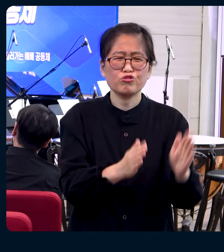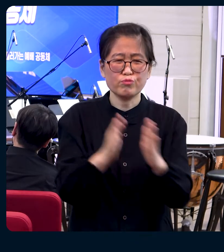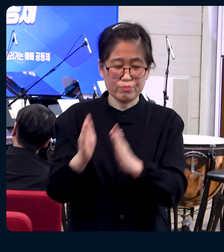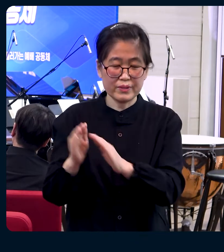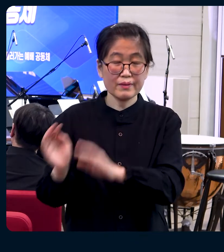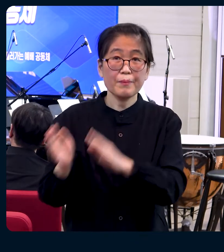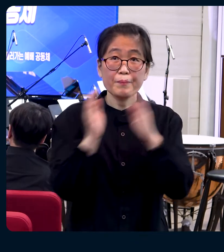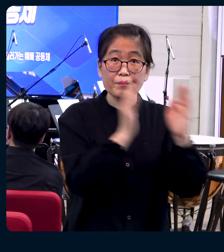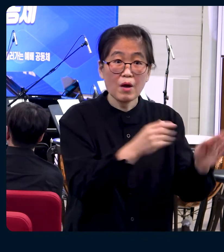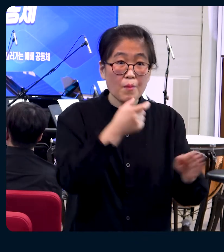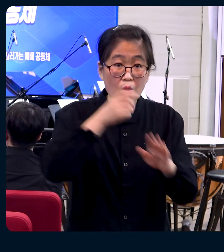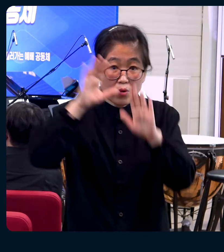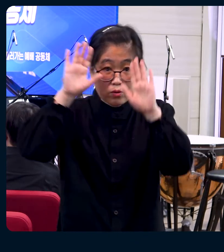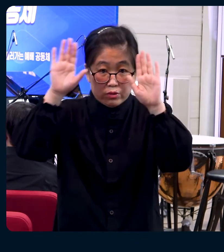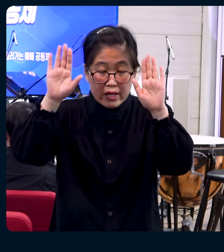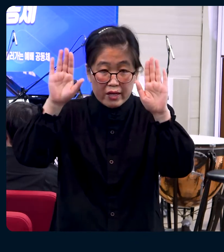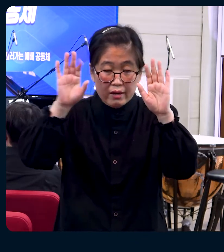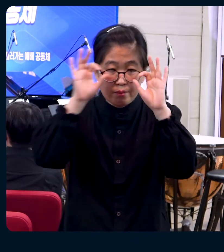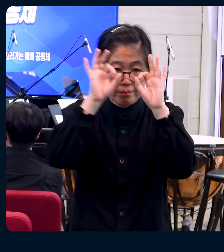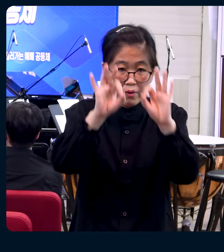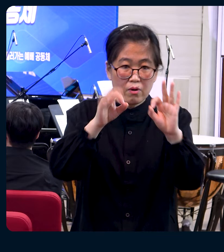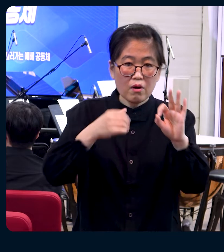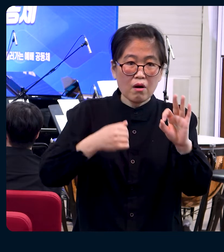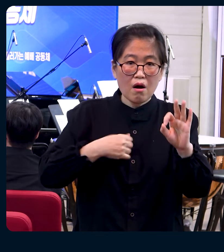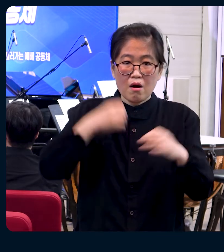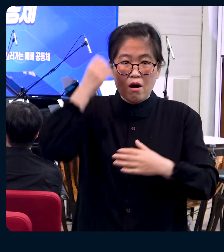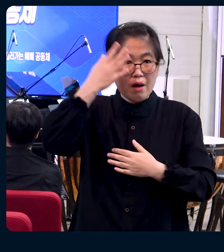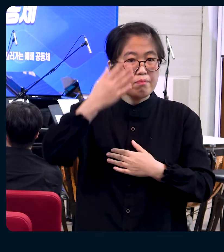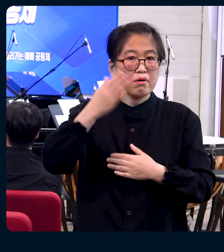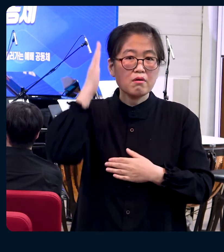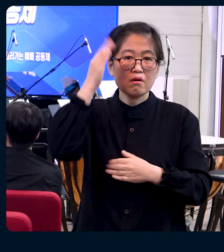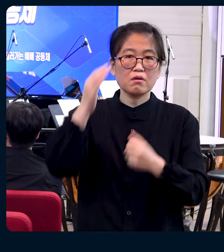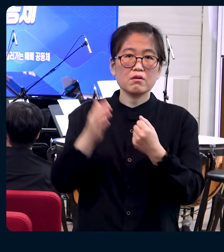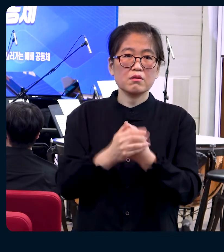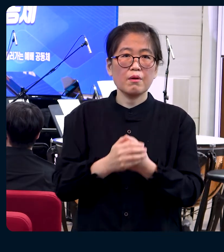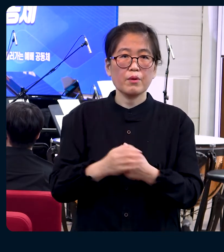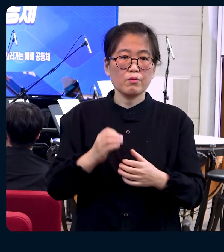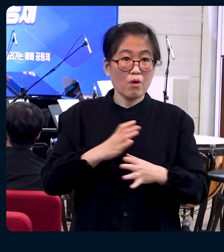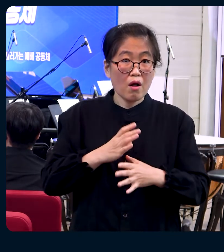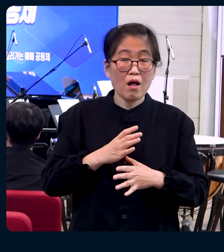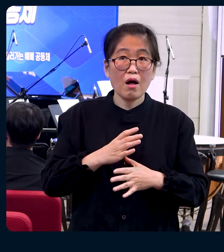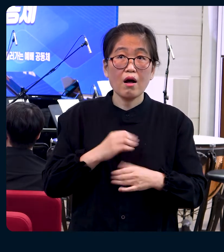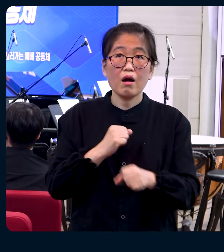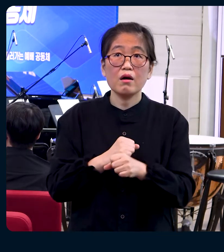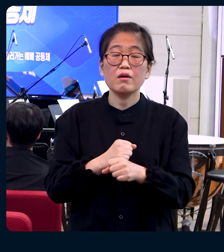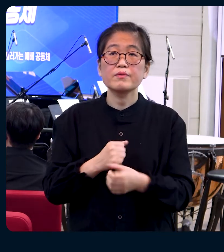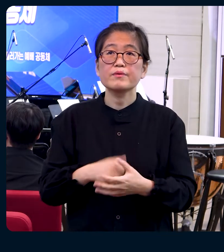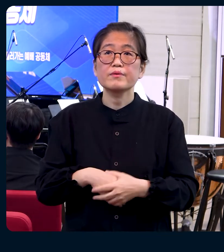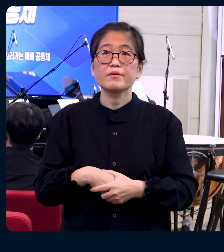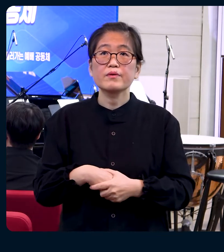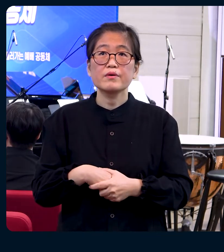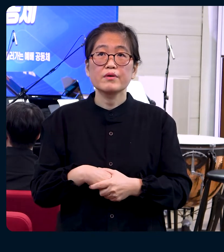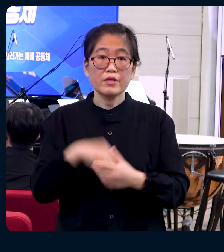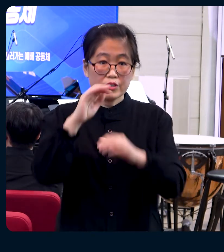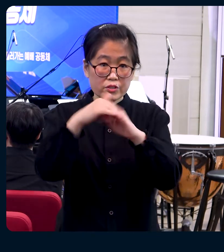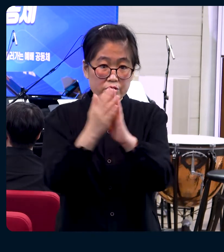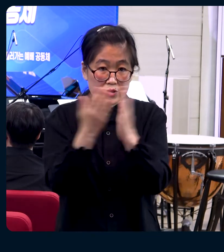근데 모세는 오늘 나한테 말씀하신 줄 알고 노라고 말하는 거예요. 그때 주님이 계속 강권해서 그걸 시키시는